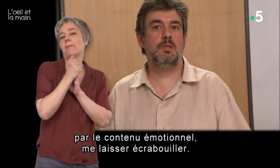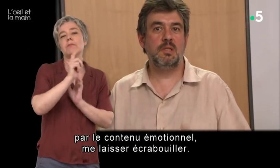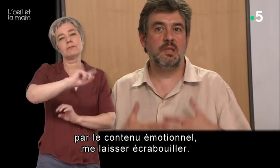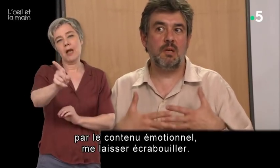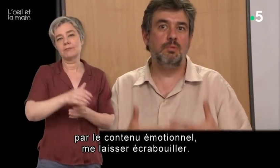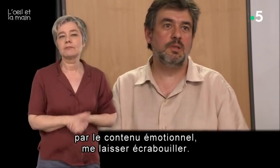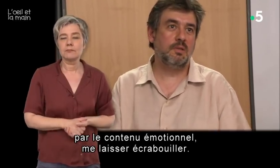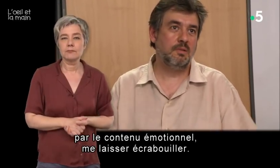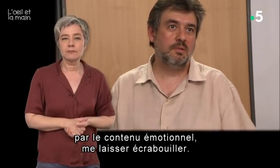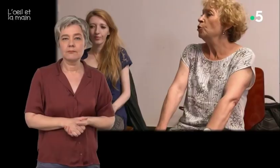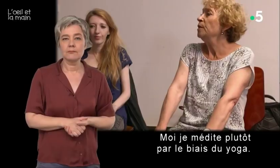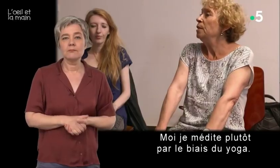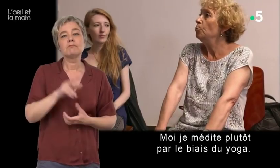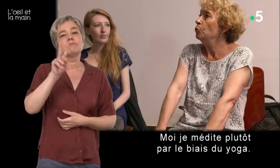laisser crabouiller. Moi, je médite plutôt